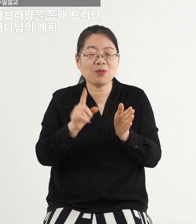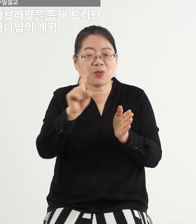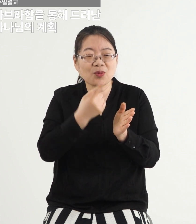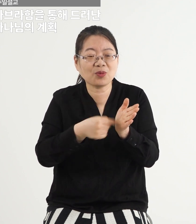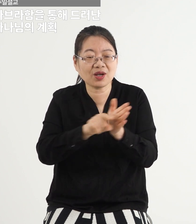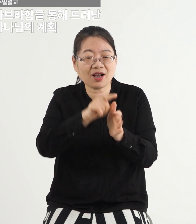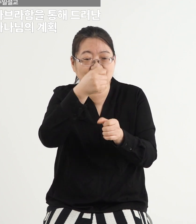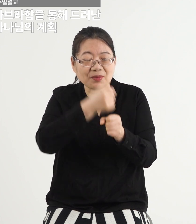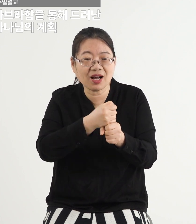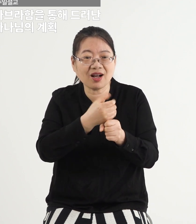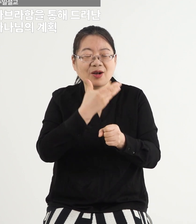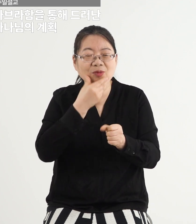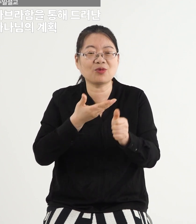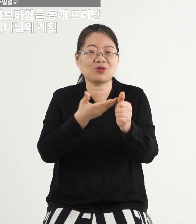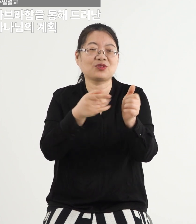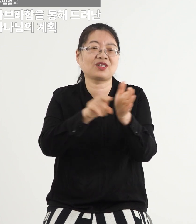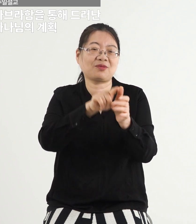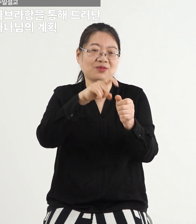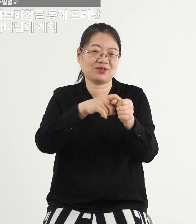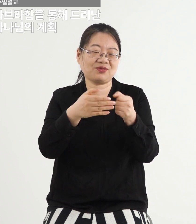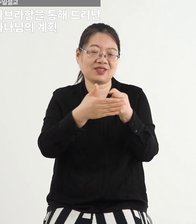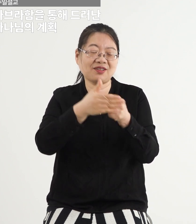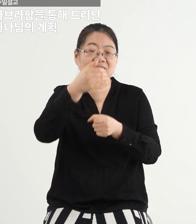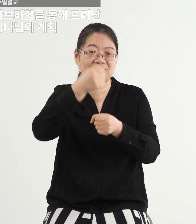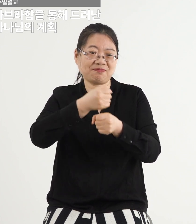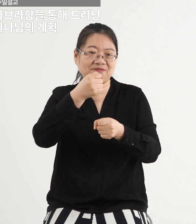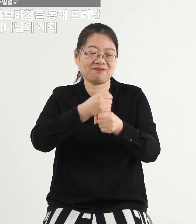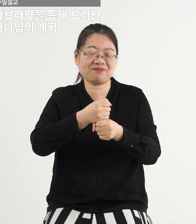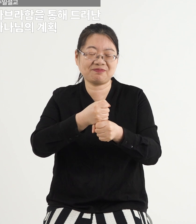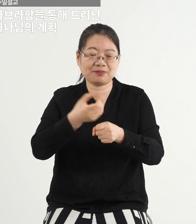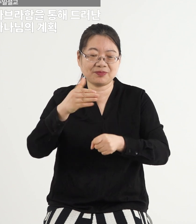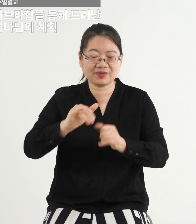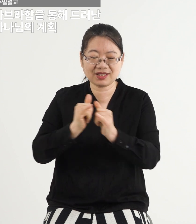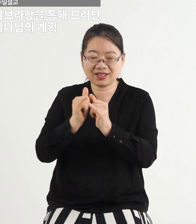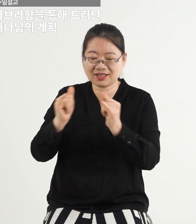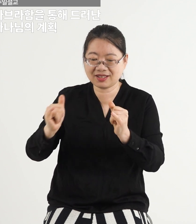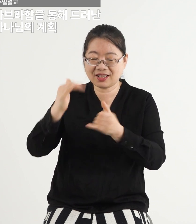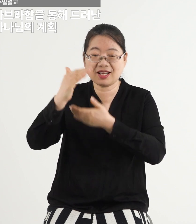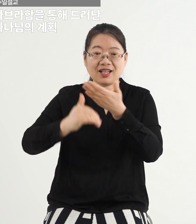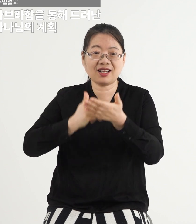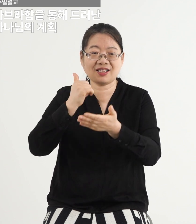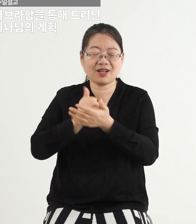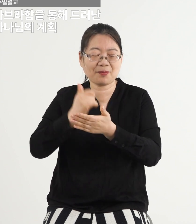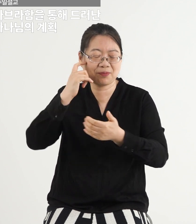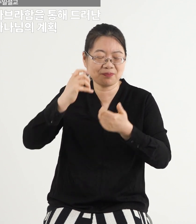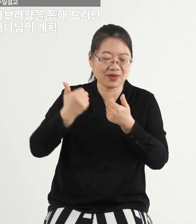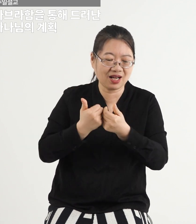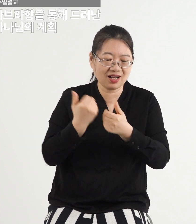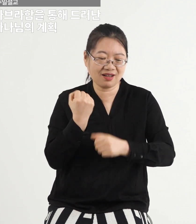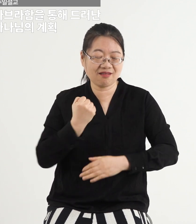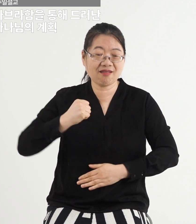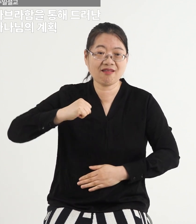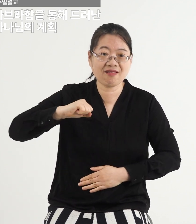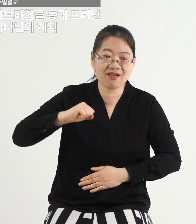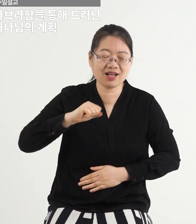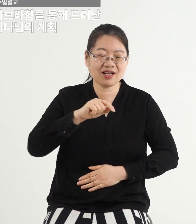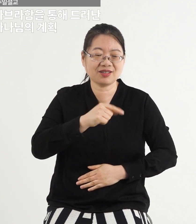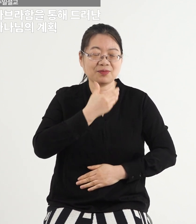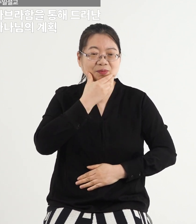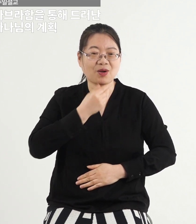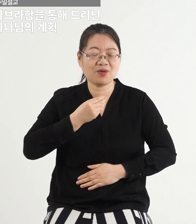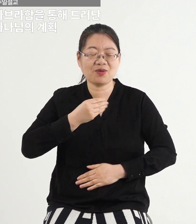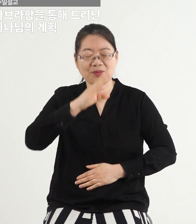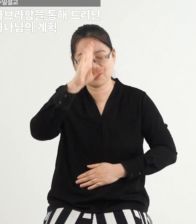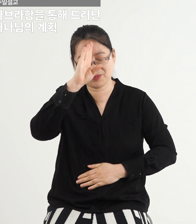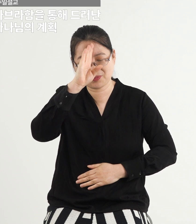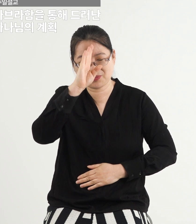창조하셨죠? 복을 주기 위해서 창조하셨어요. 그런데 인간이 하나님을 거스리고 반역하면서 그 복이